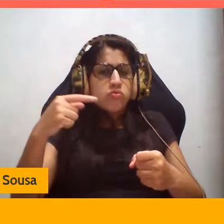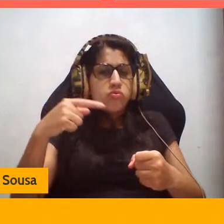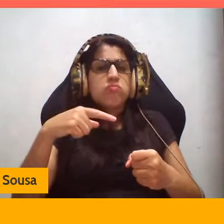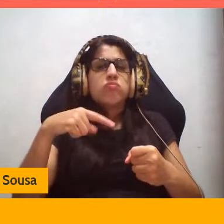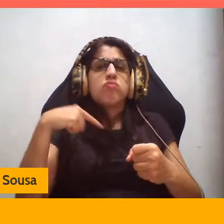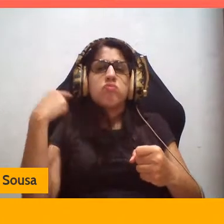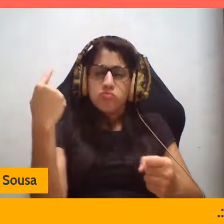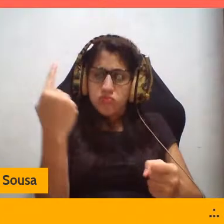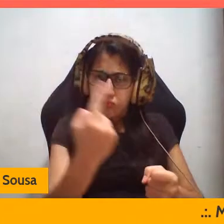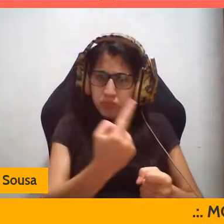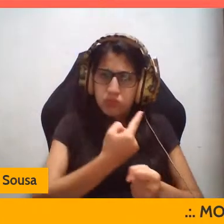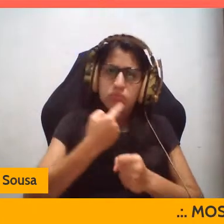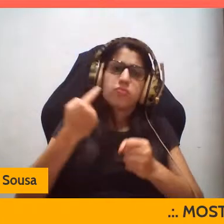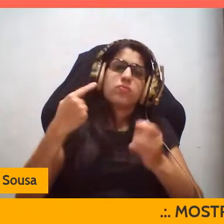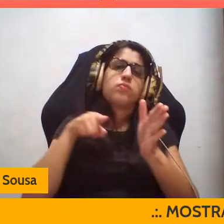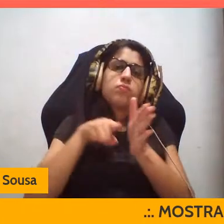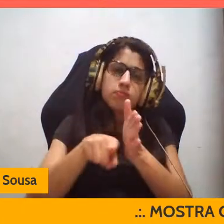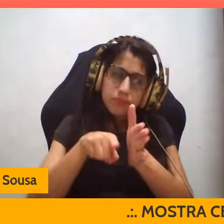pesquisadores.